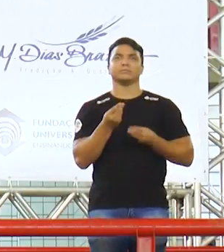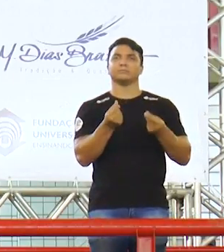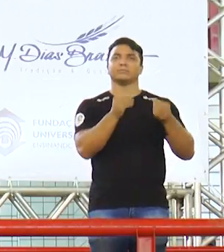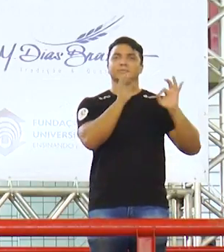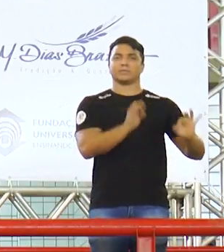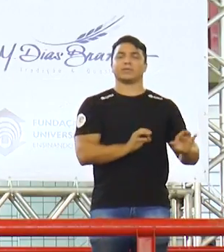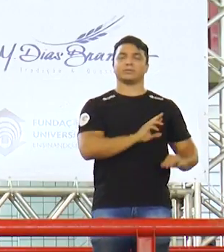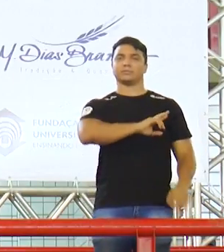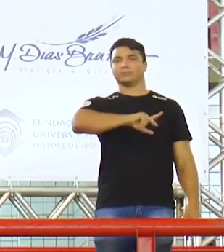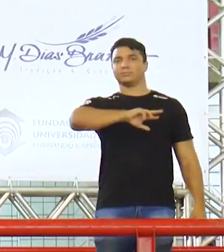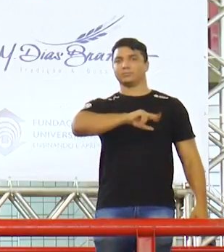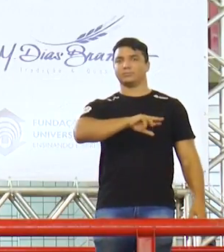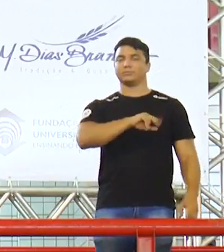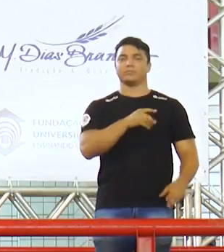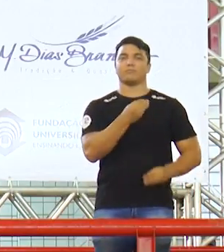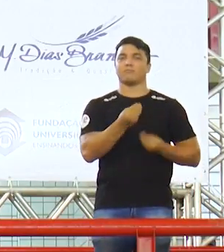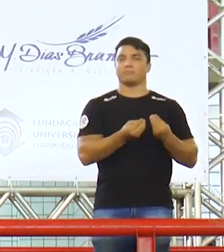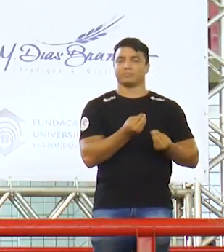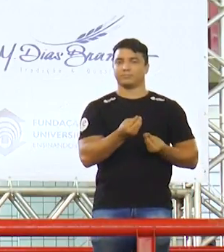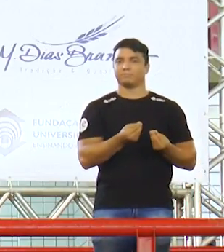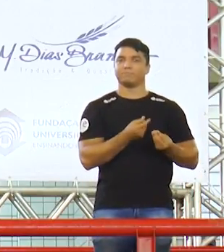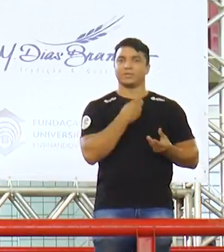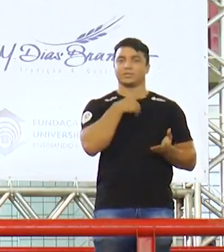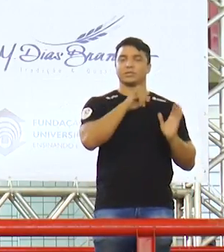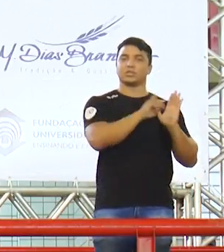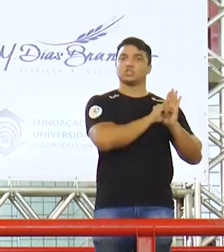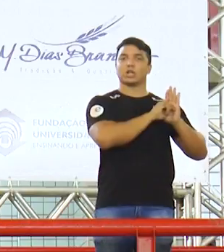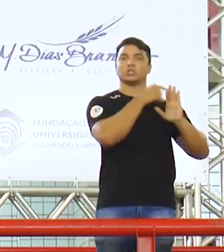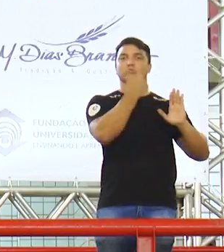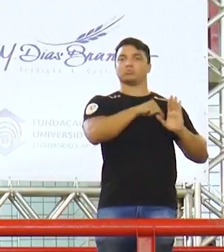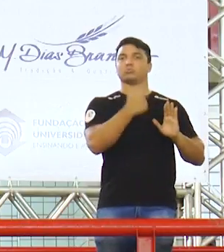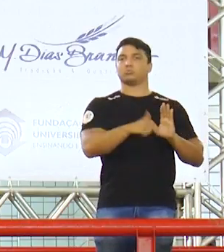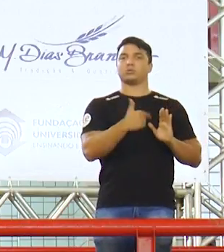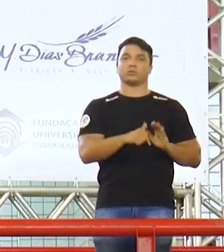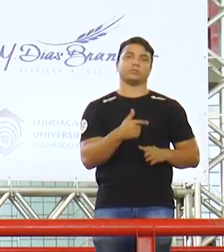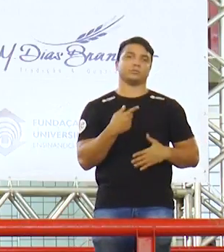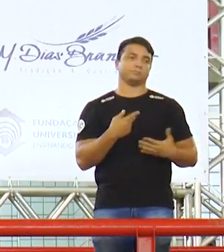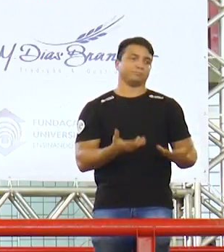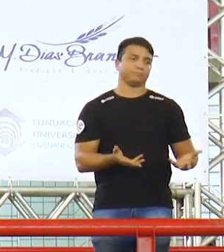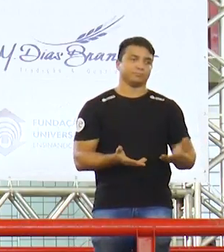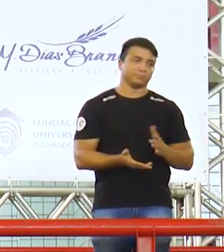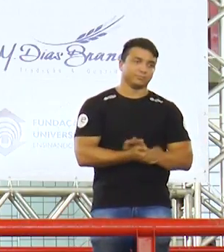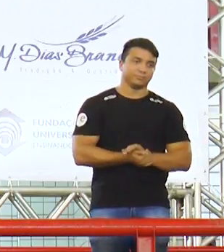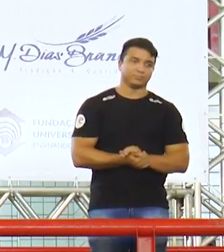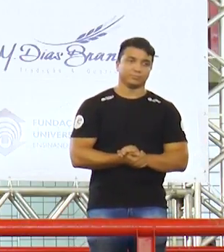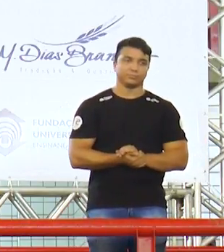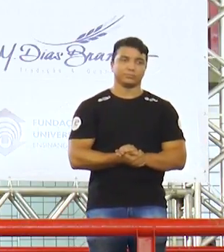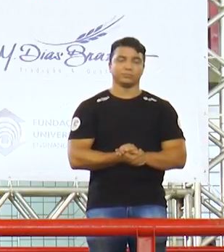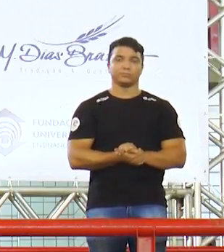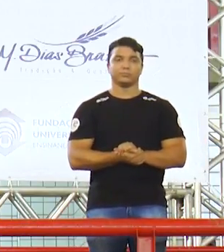garantiu muito bem a sua identidade linguística na fala, né?